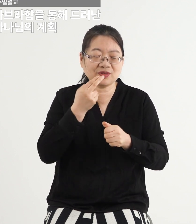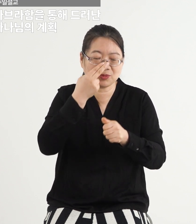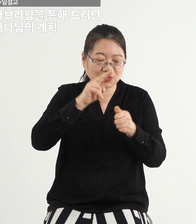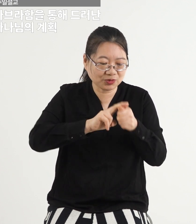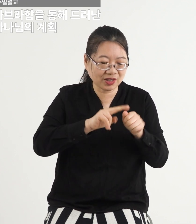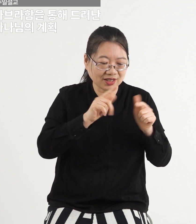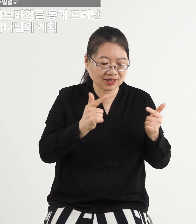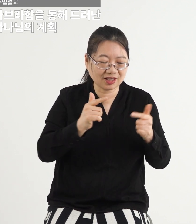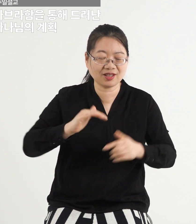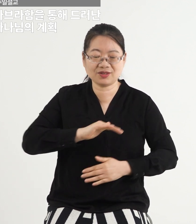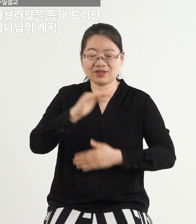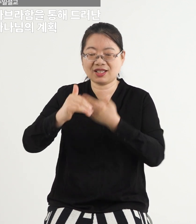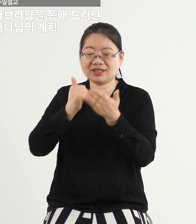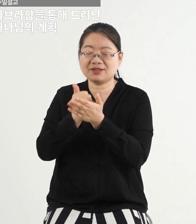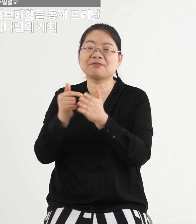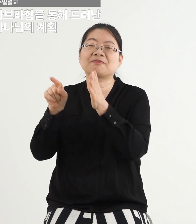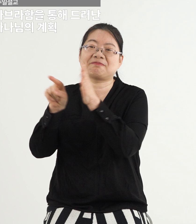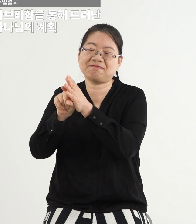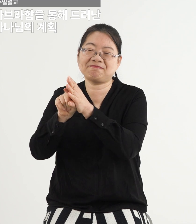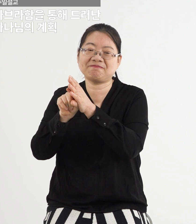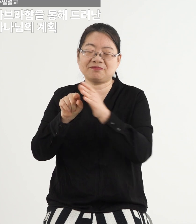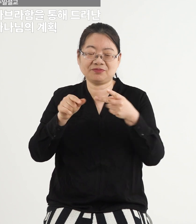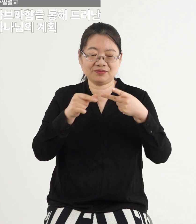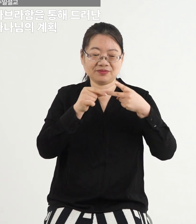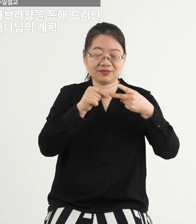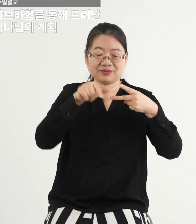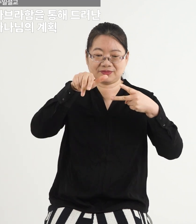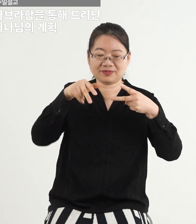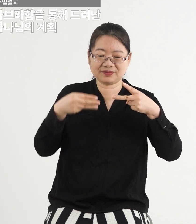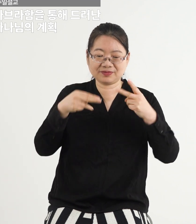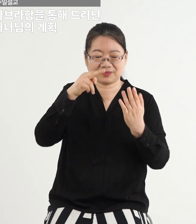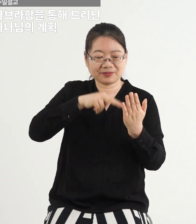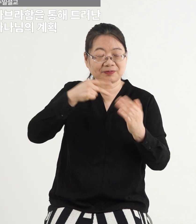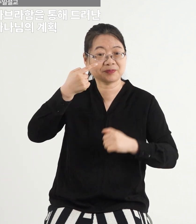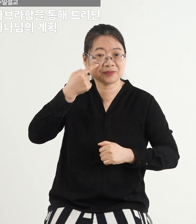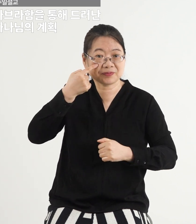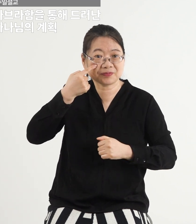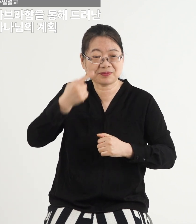우리 아버지를 믿고 2절을 보세요.